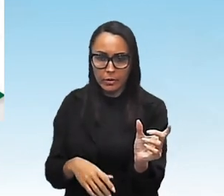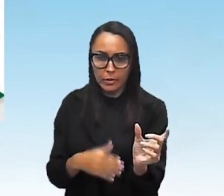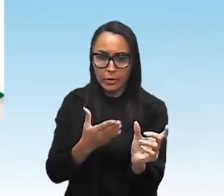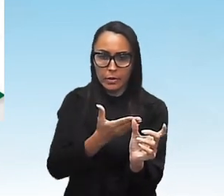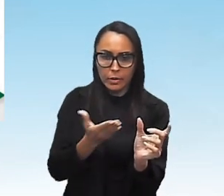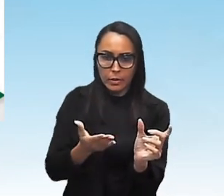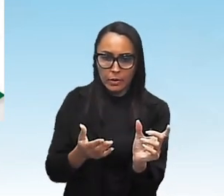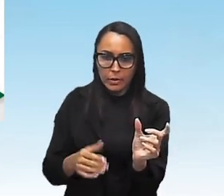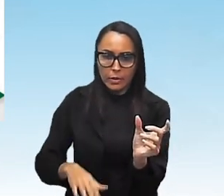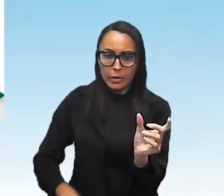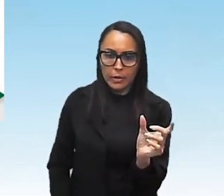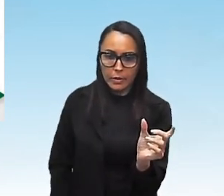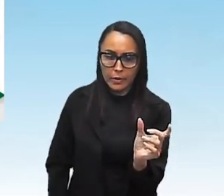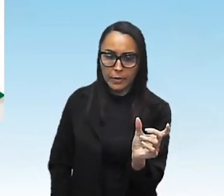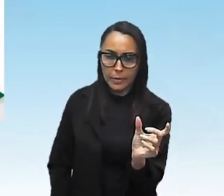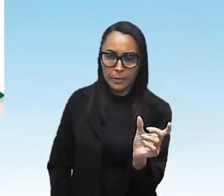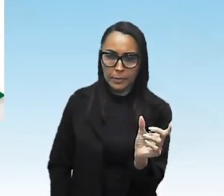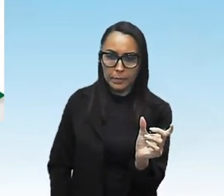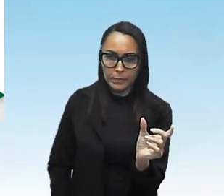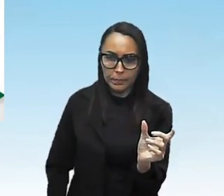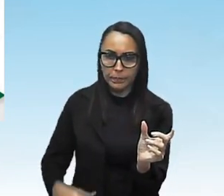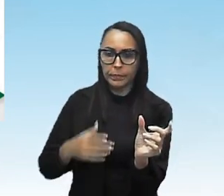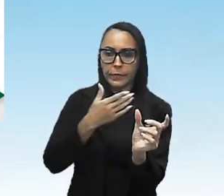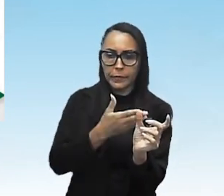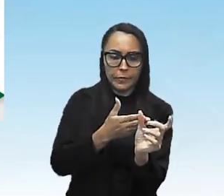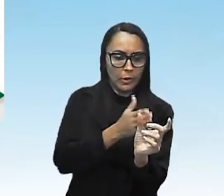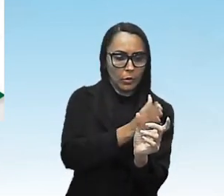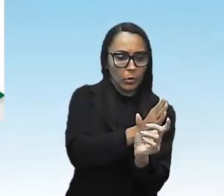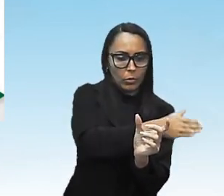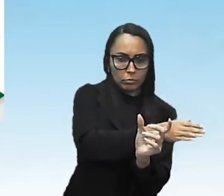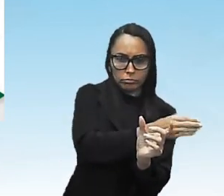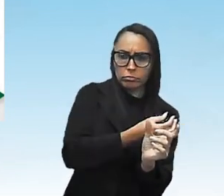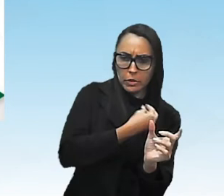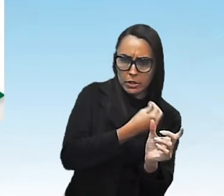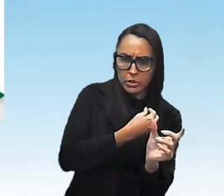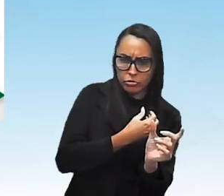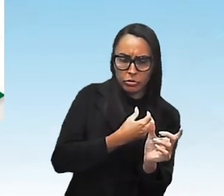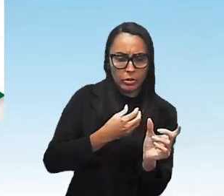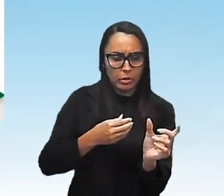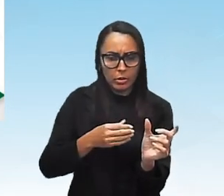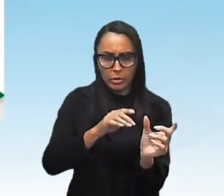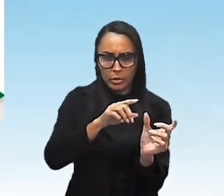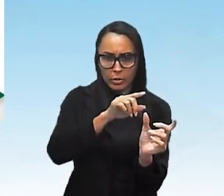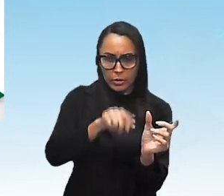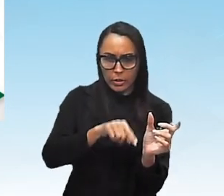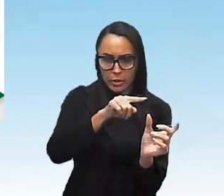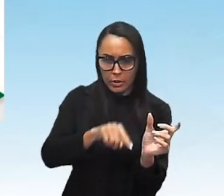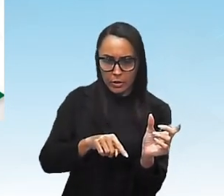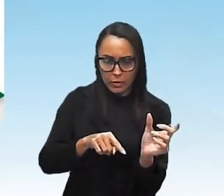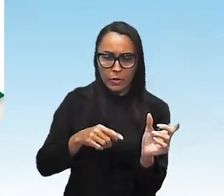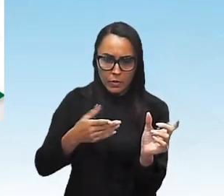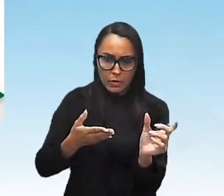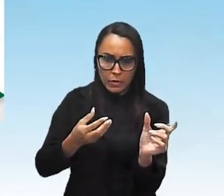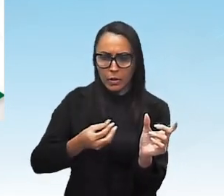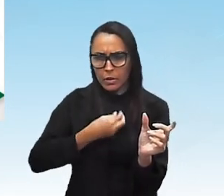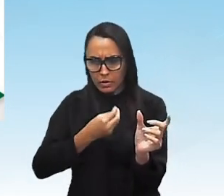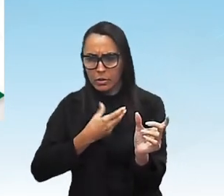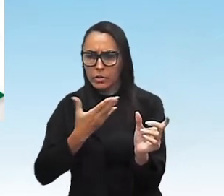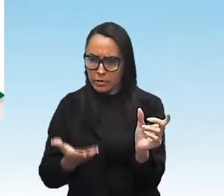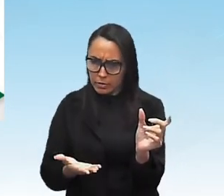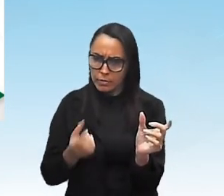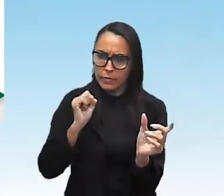existe? Sim. Infeliz existe? Sim. Então é a diferença da prefixal e da parasintética.